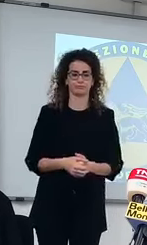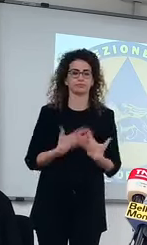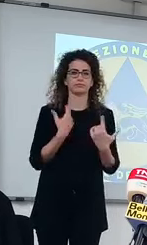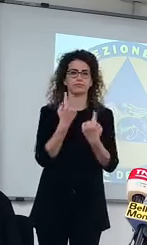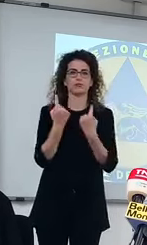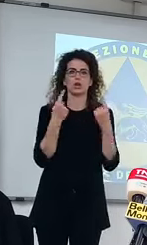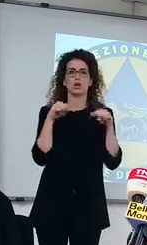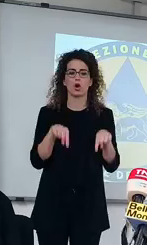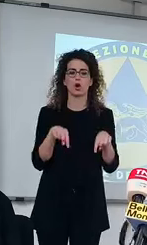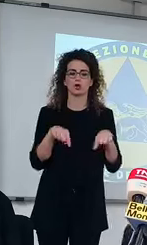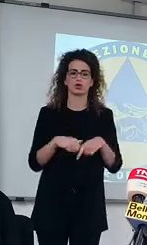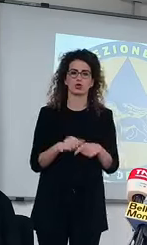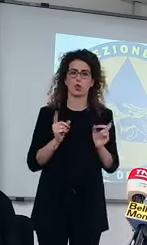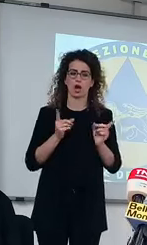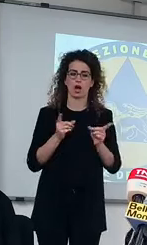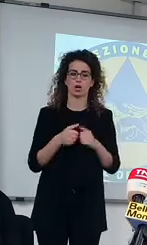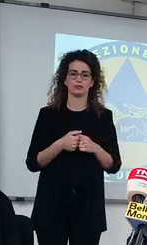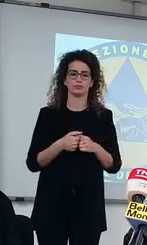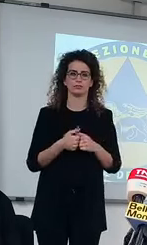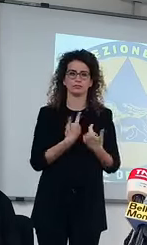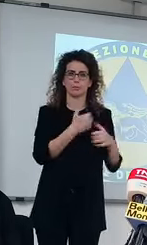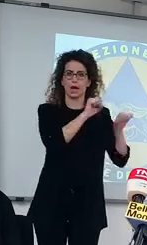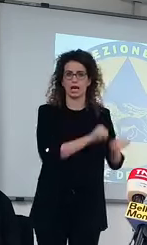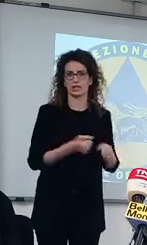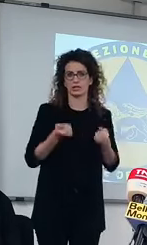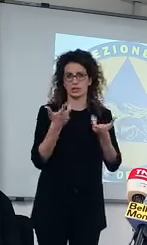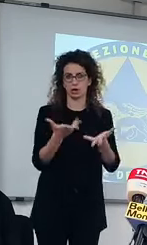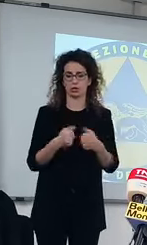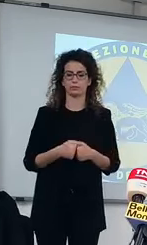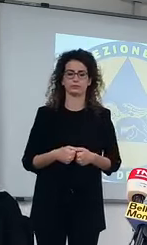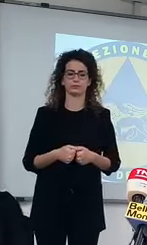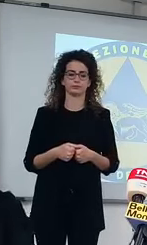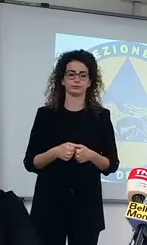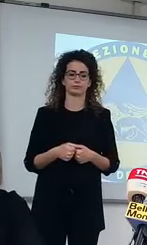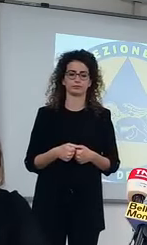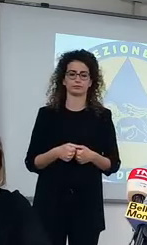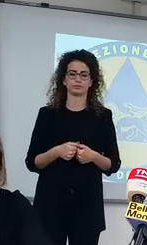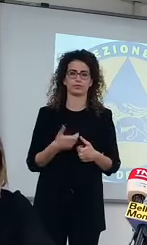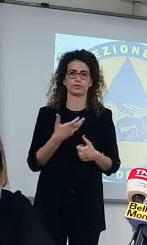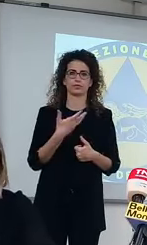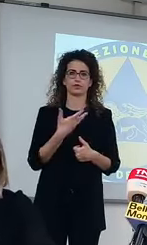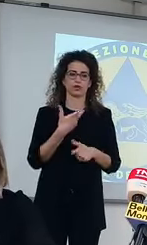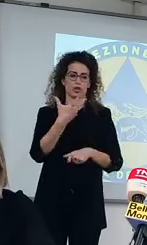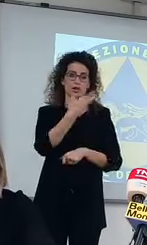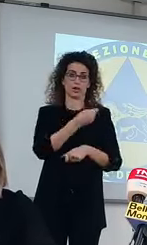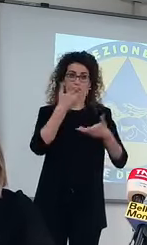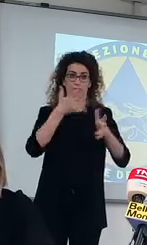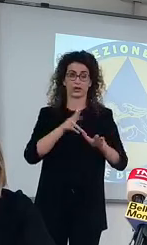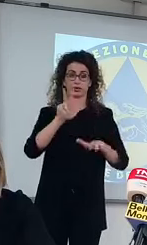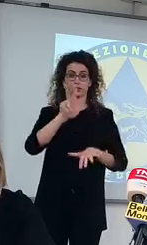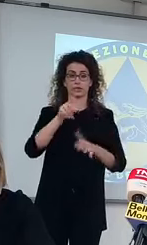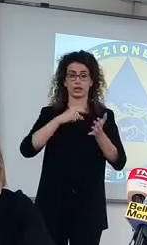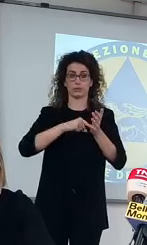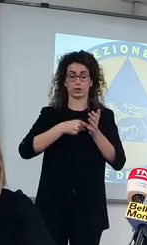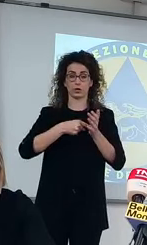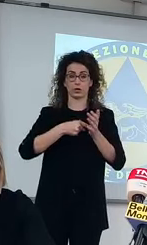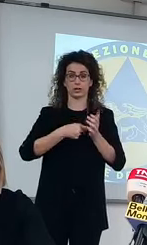situazione di oggi è di, vi do il magazzino di oggi, allora noi abbiamo inoculato